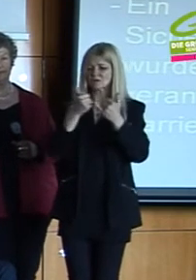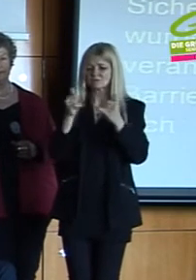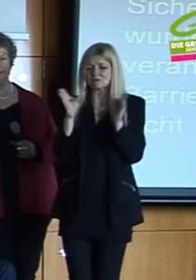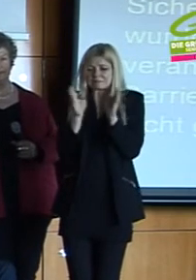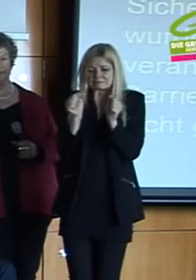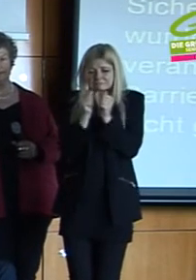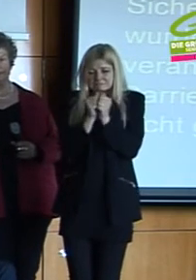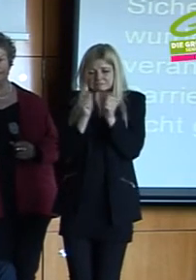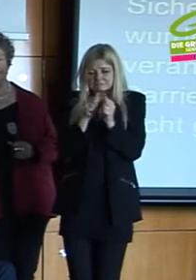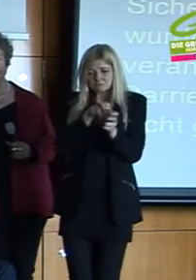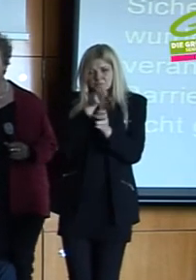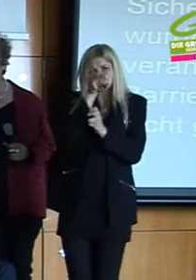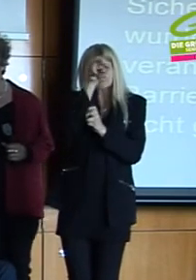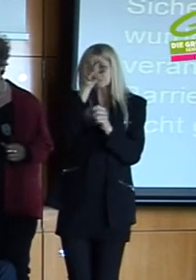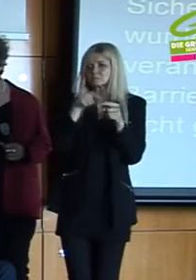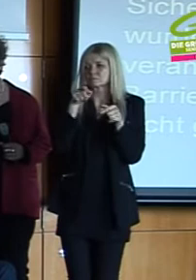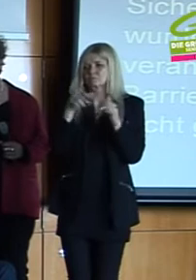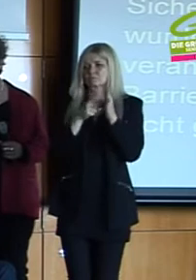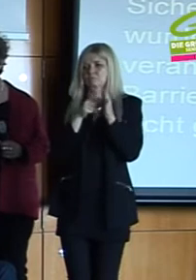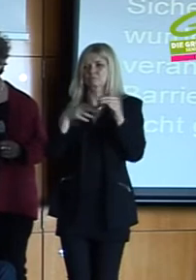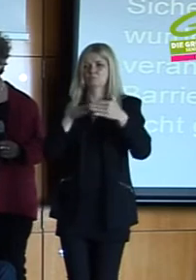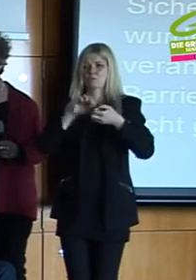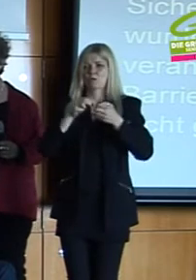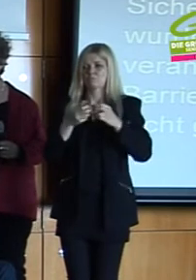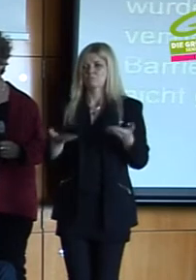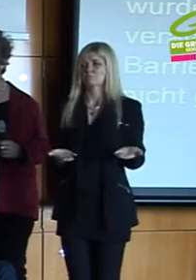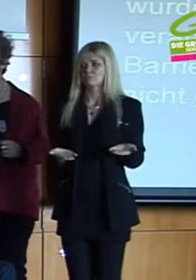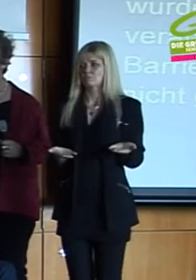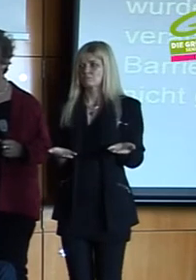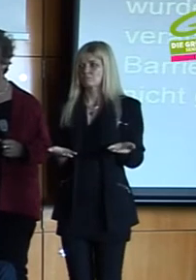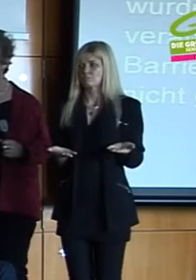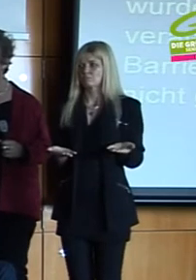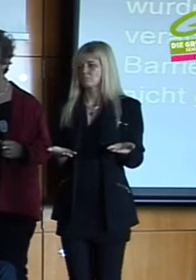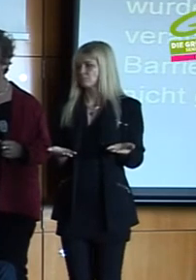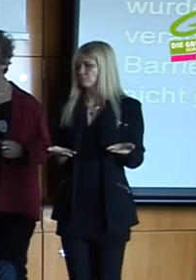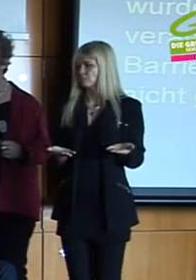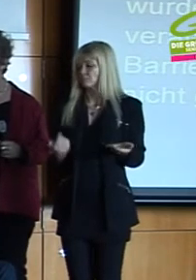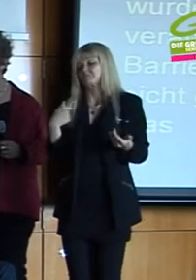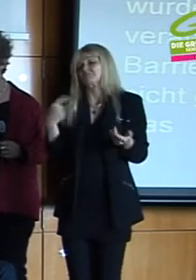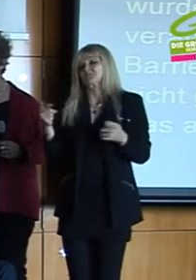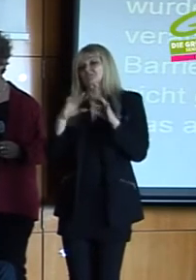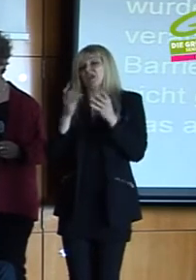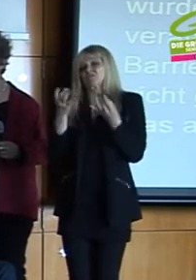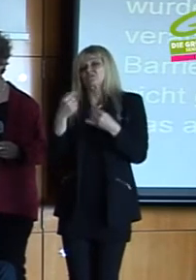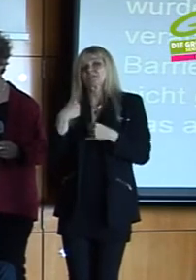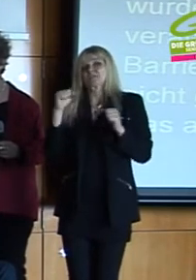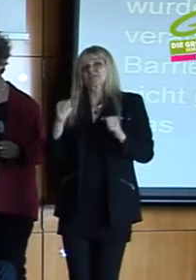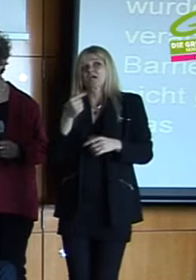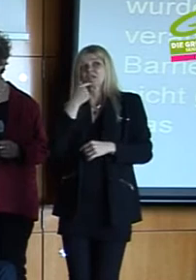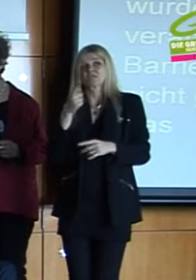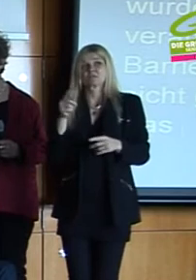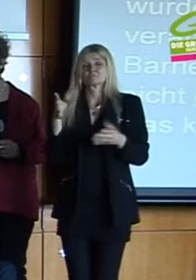darstellen. Ja, das ist eigentlich alles, was ich vom Seniorenbund sagen kann, was ich von der